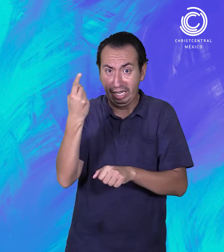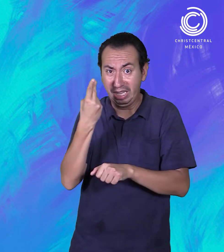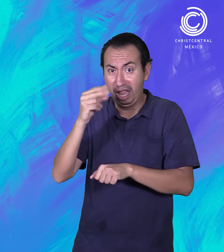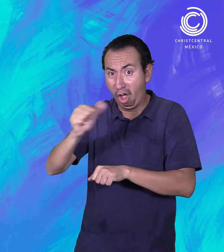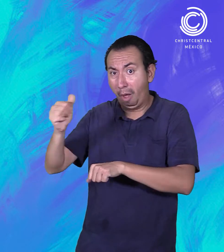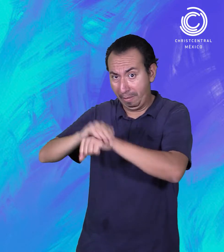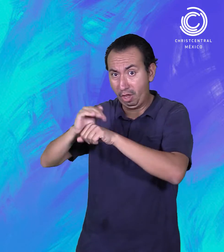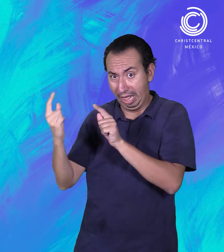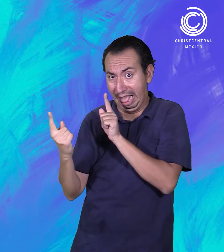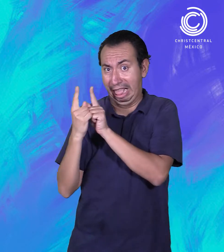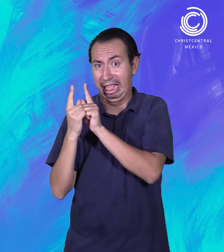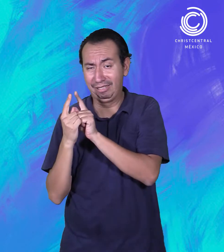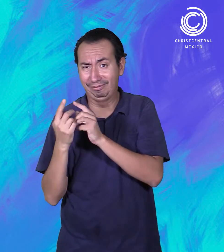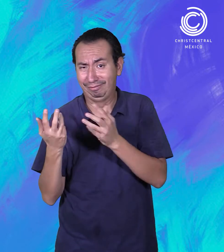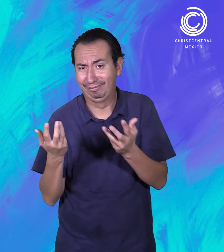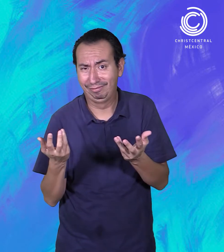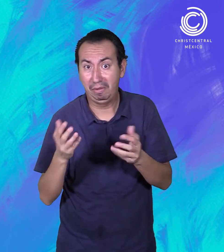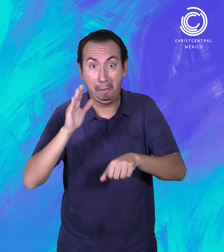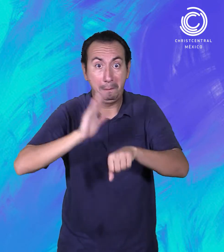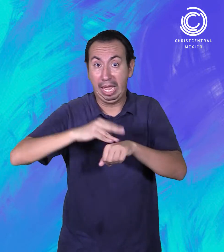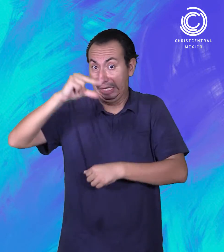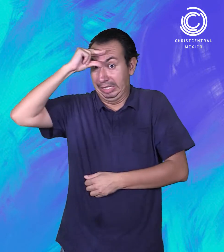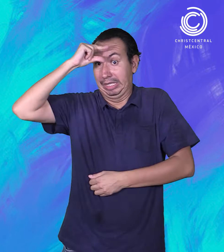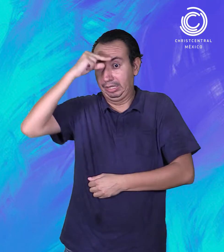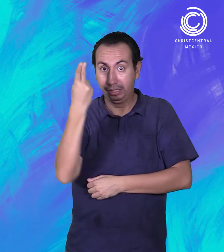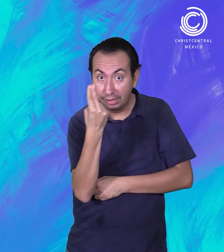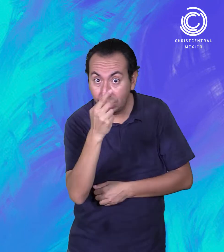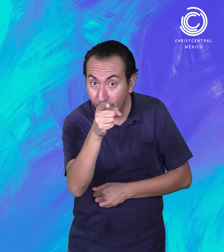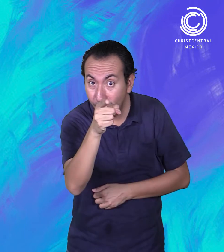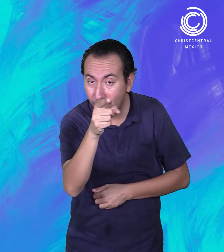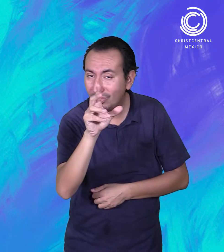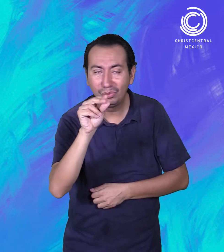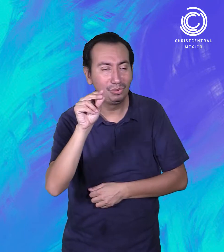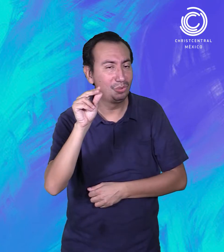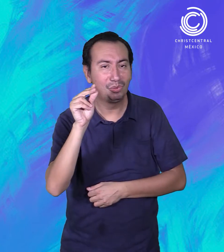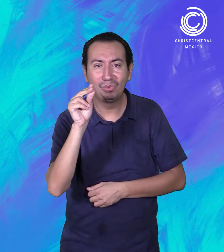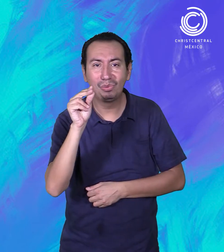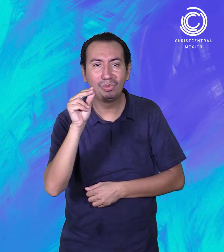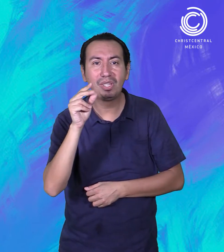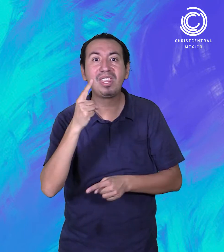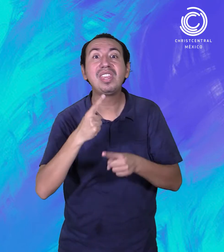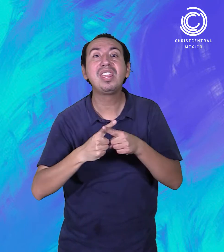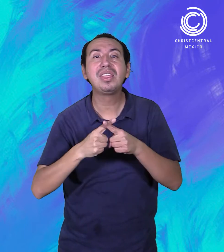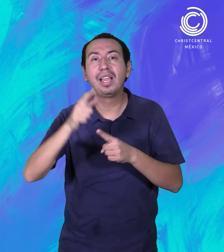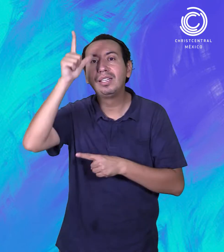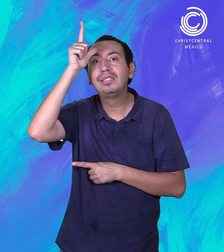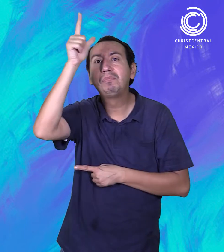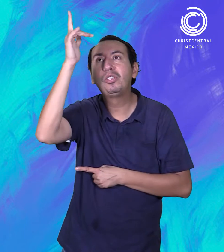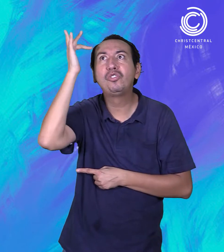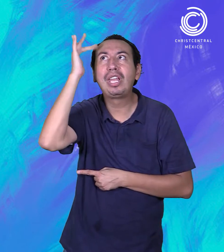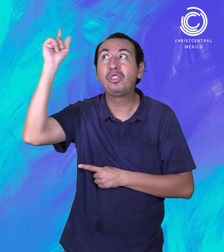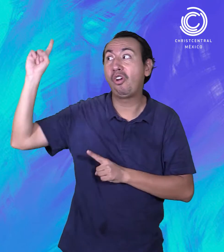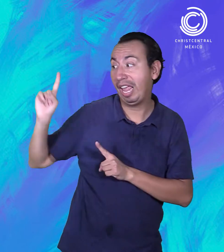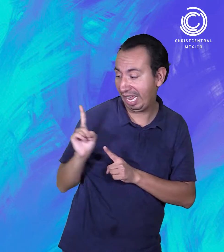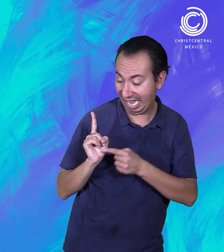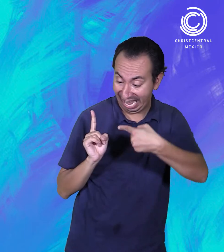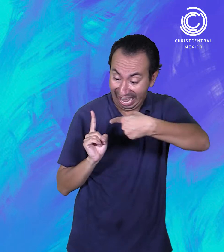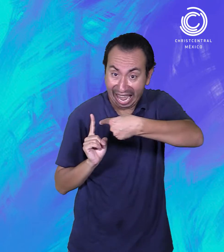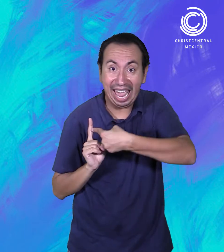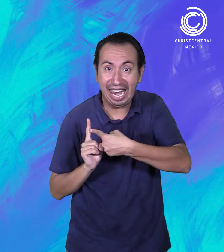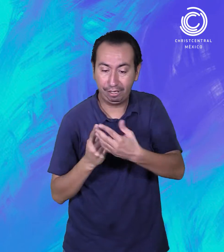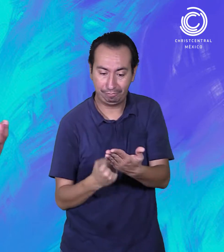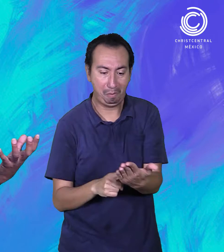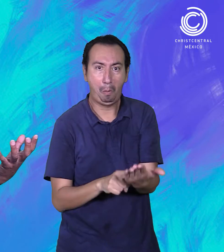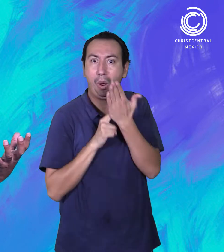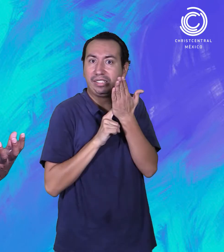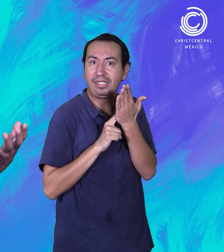reconciliación, no necesitas más sabiduría. Lo que necesitamos, hermanos y amigos, es al Espíritu Santo, que es el que hace real a Cristo en nuestra